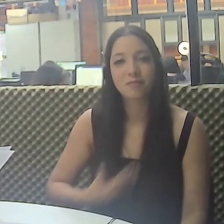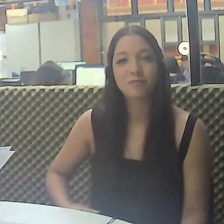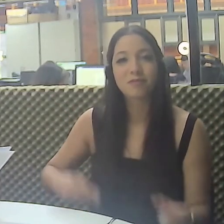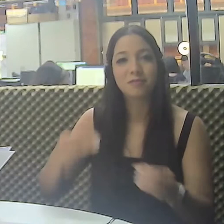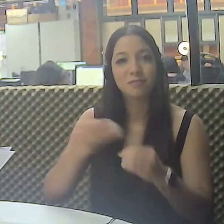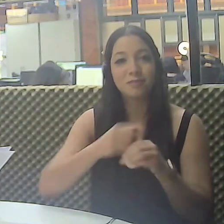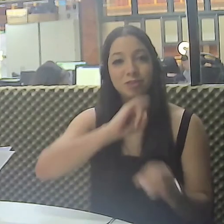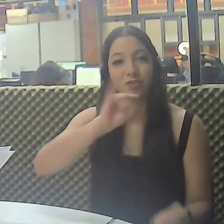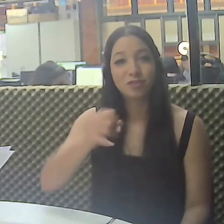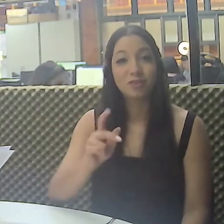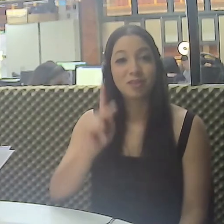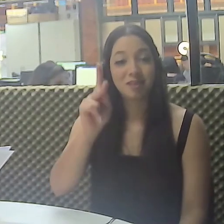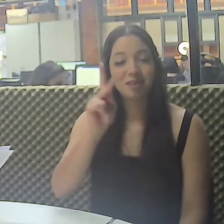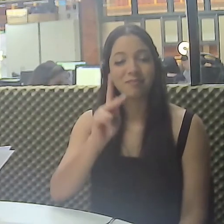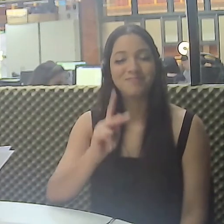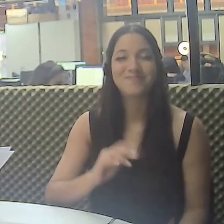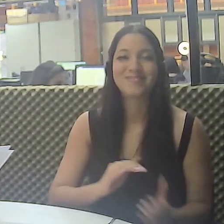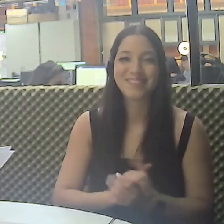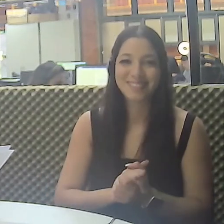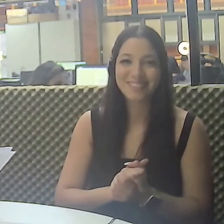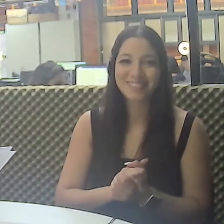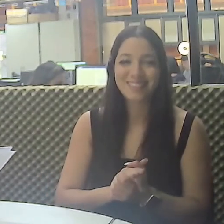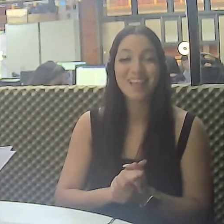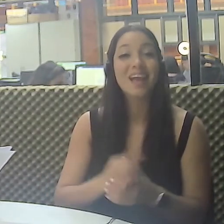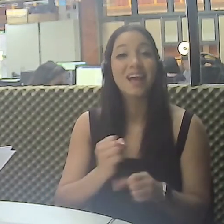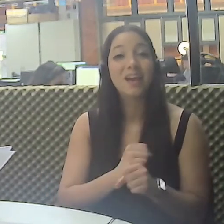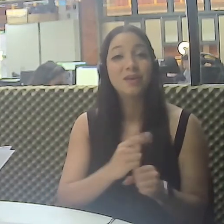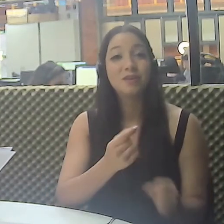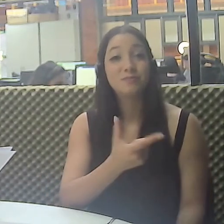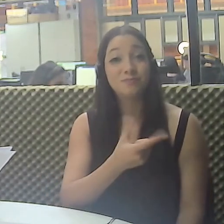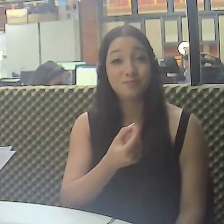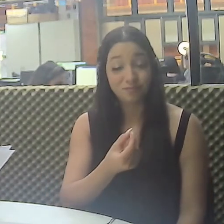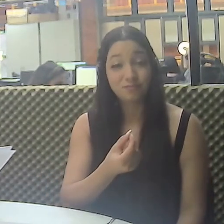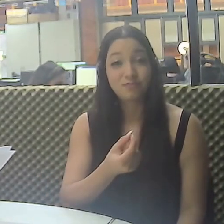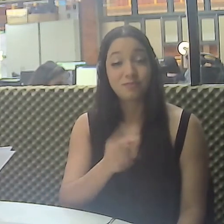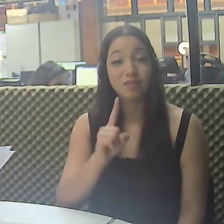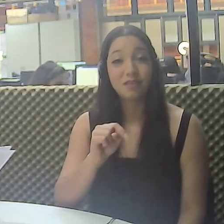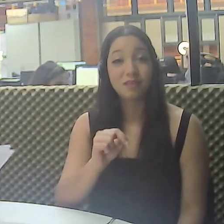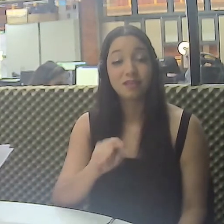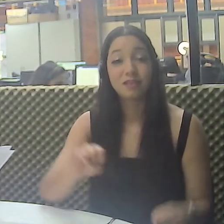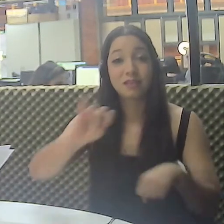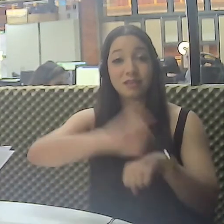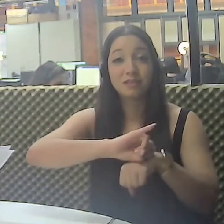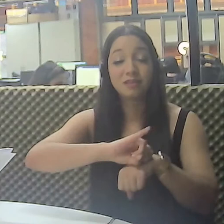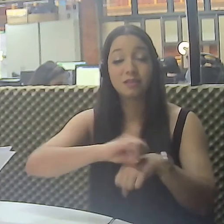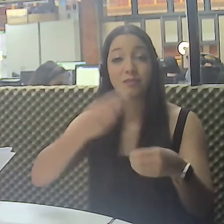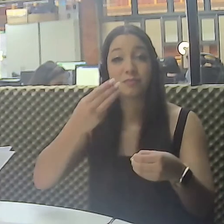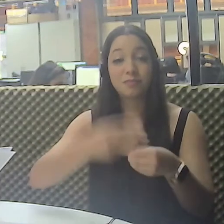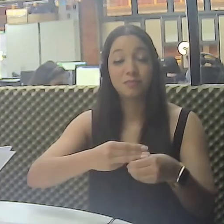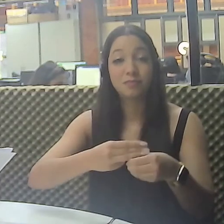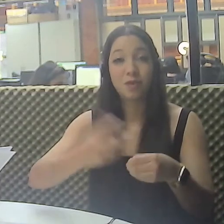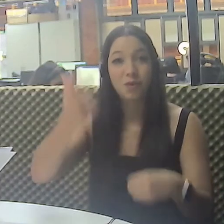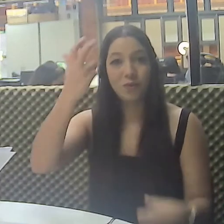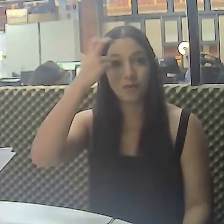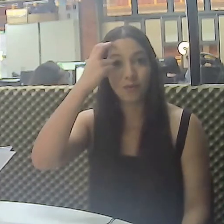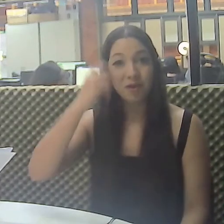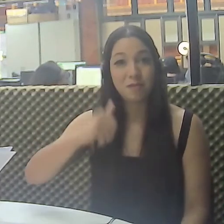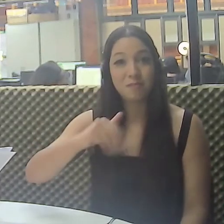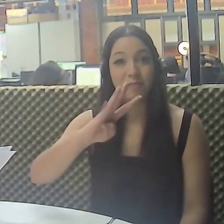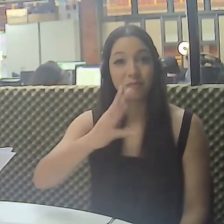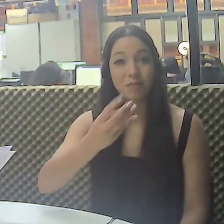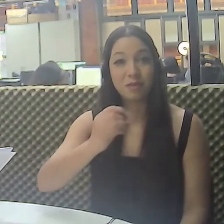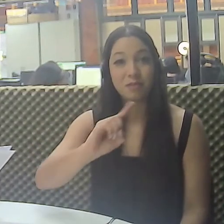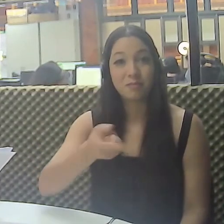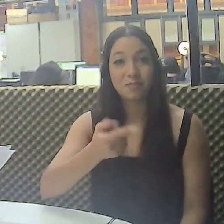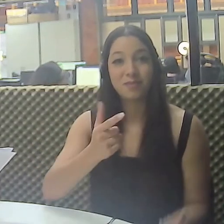Municipal Juscelino Kubitschek de Oliveira. Desde 2020, ela se encontra no Centro Municipal de Cultura. Com mais de 40 mil livros